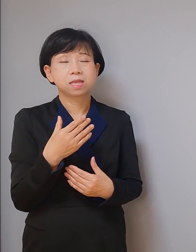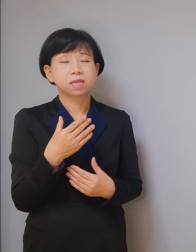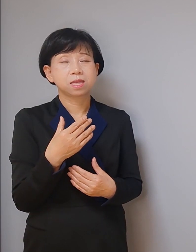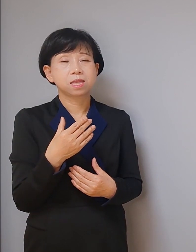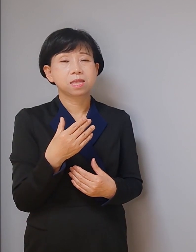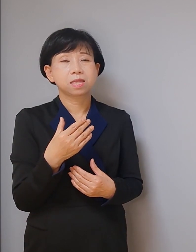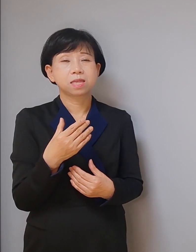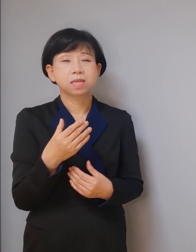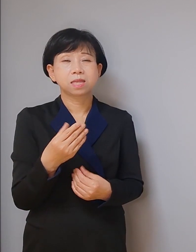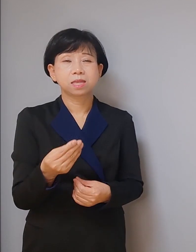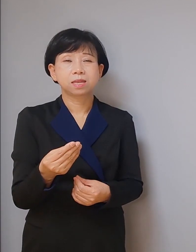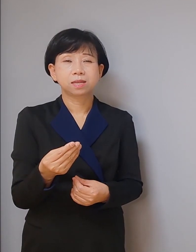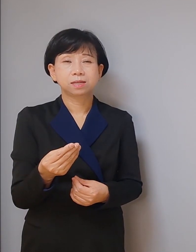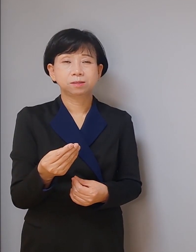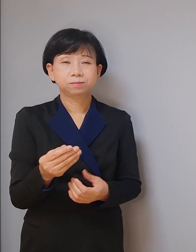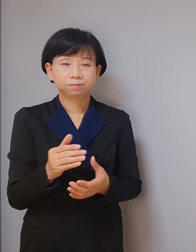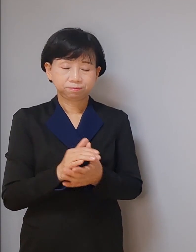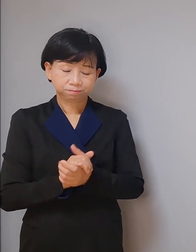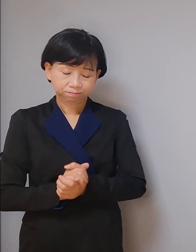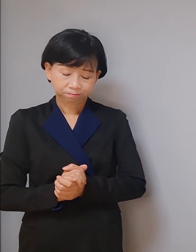평안해.